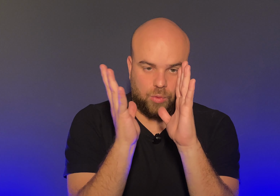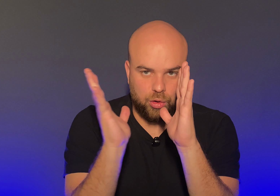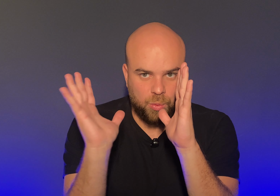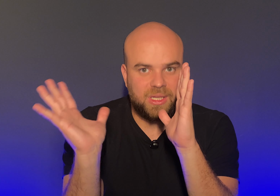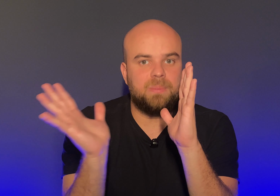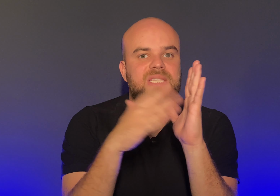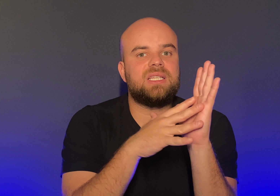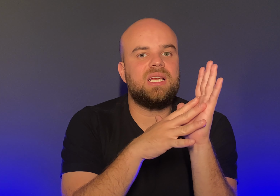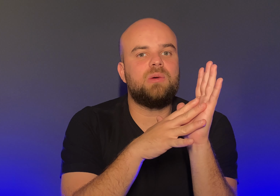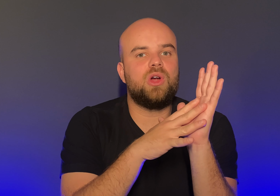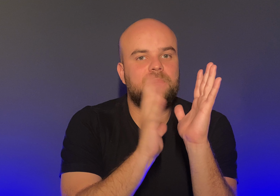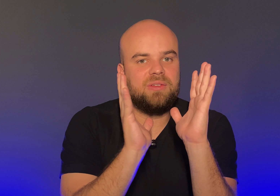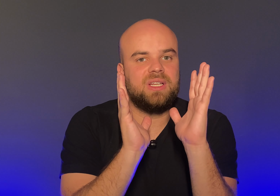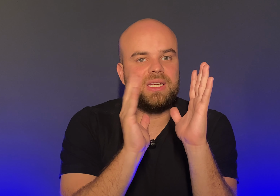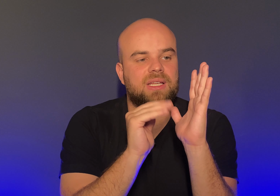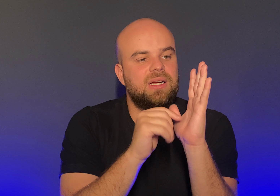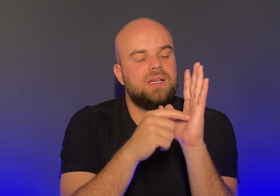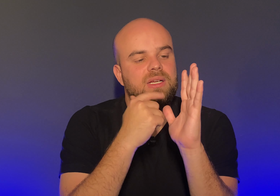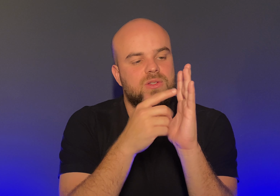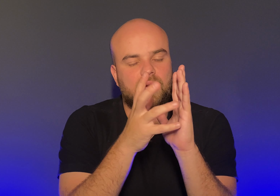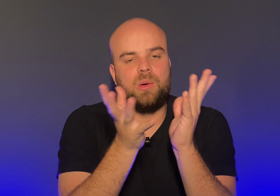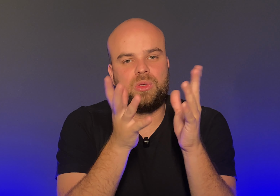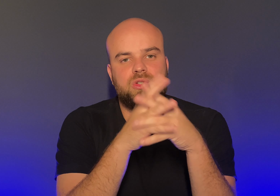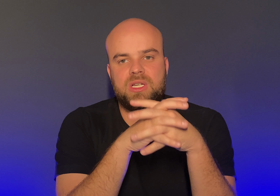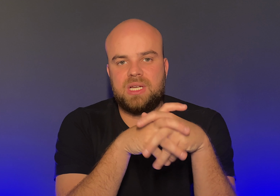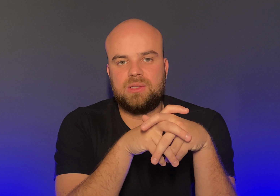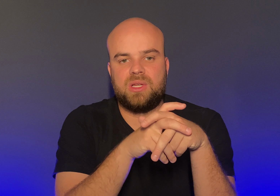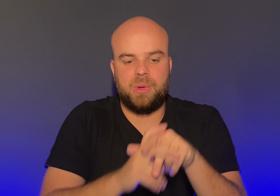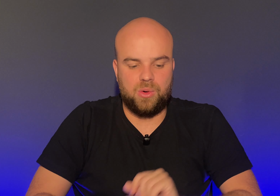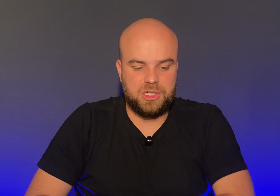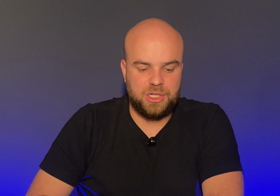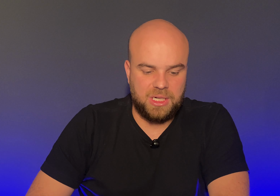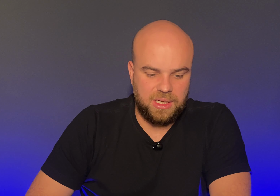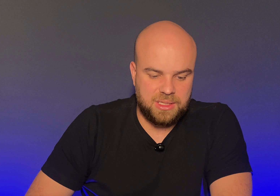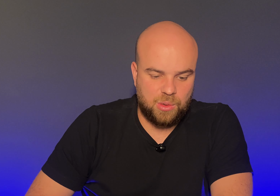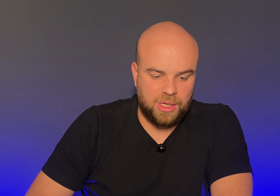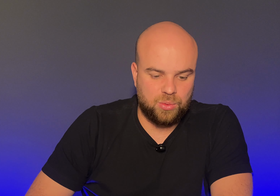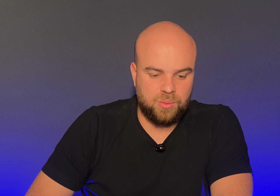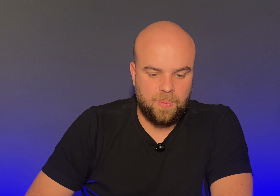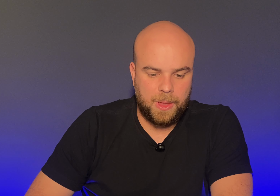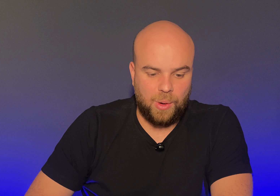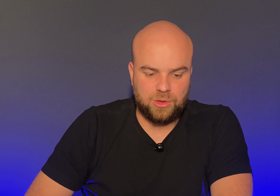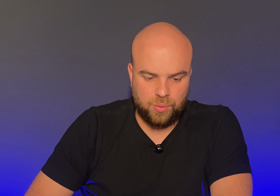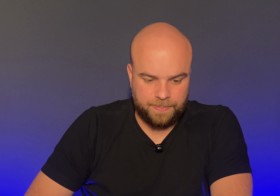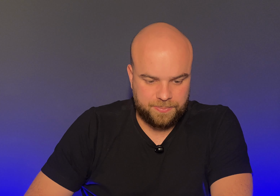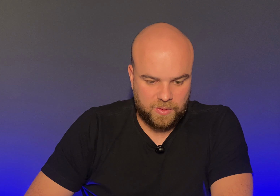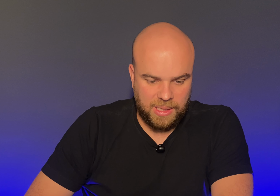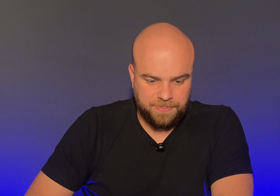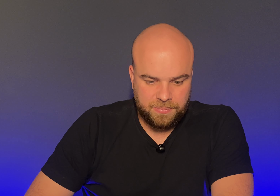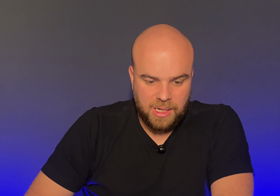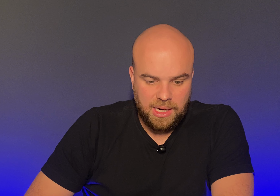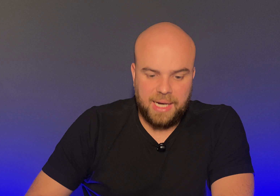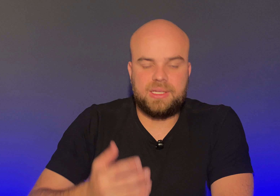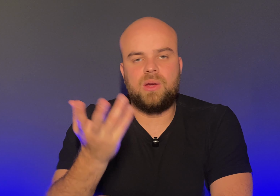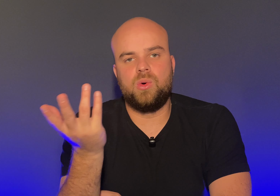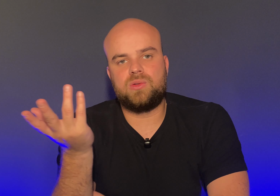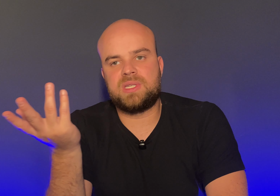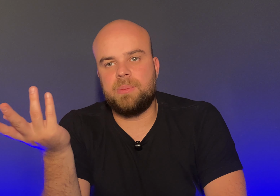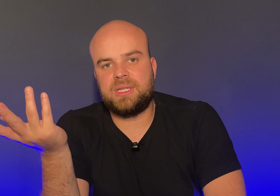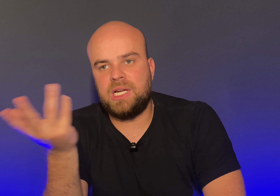todo mundo tem que passar da linha da bola para defender tá só que é muito utilizado também hoje em dia esse 4141 tá aí tem um outro esquema